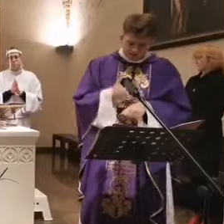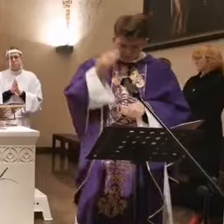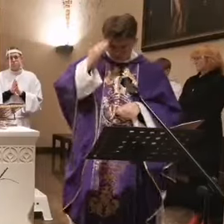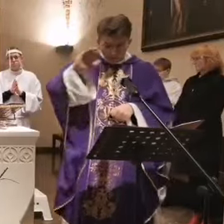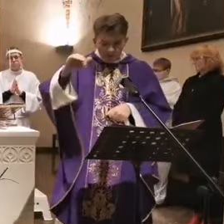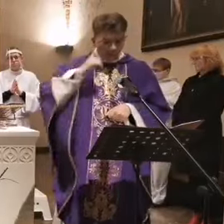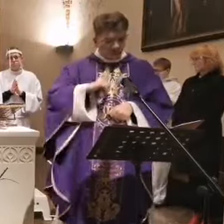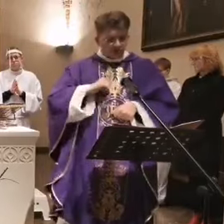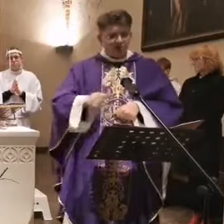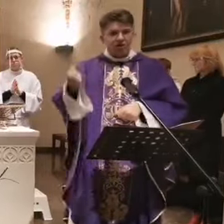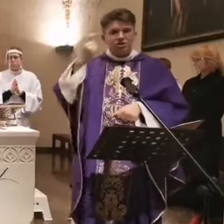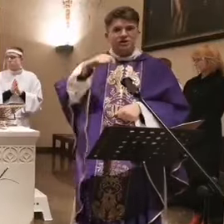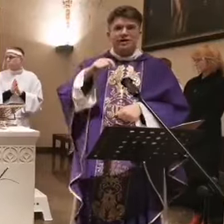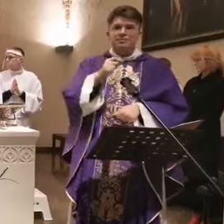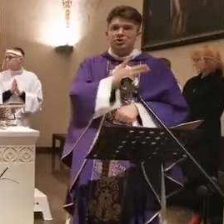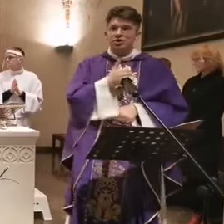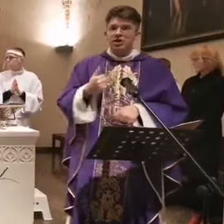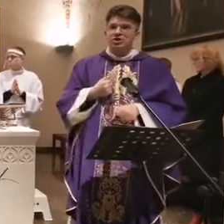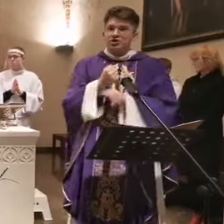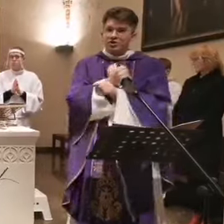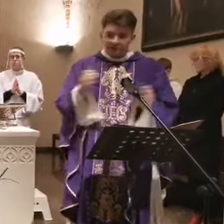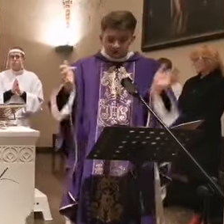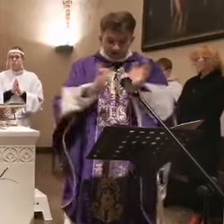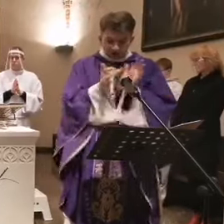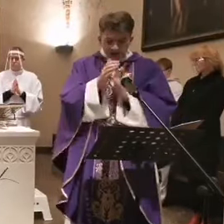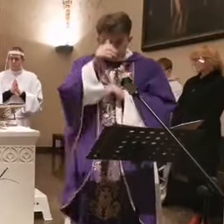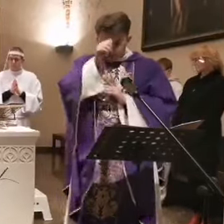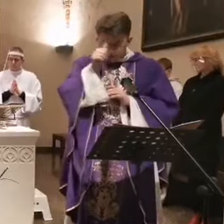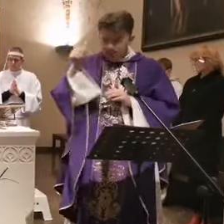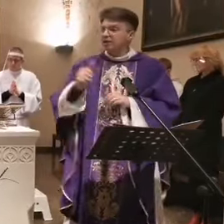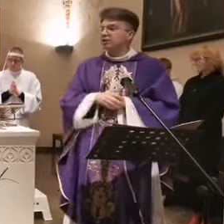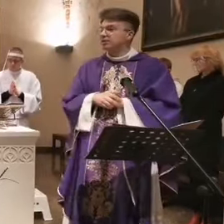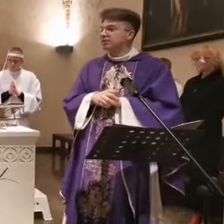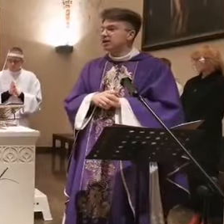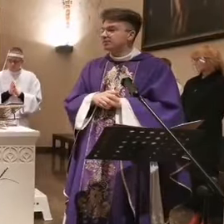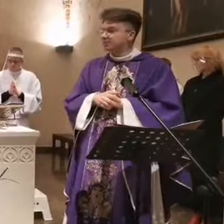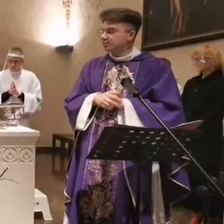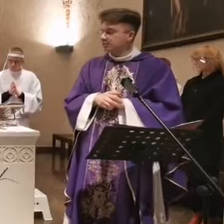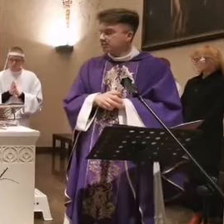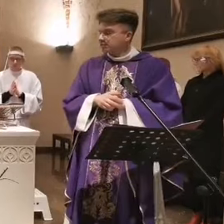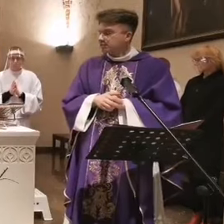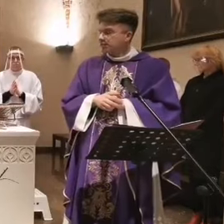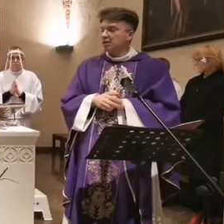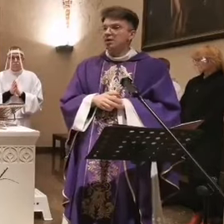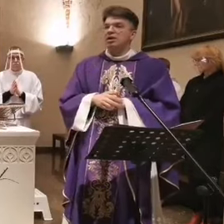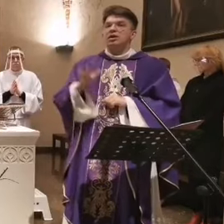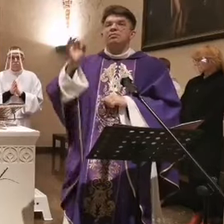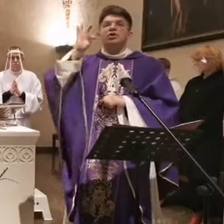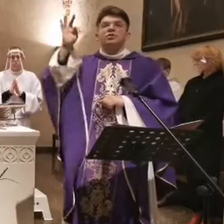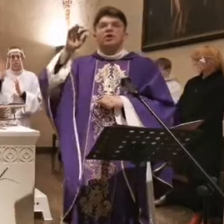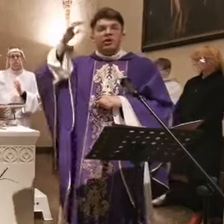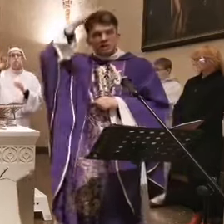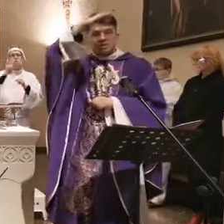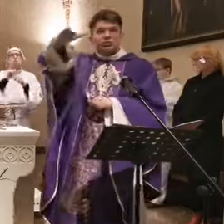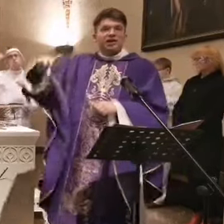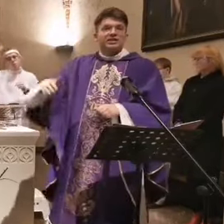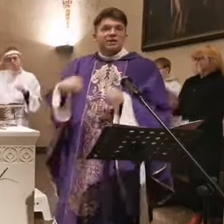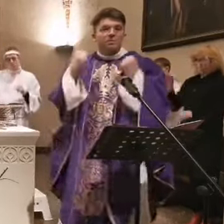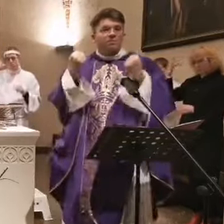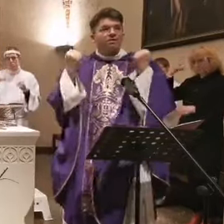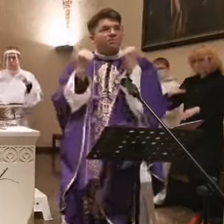zamętu. Pełni nadzieję oczekiwali z przyjścia naszego Zbawiciela, Jezusa Chrystusa. Bo Twoje